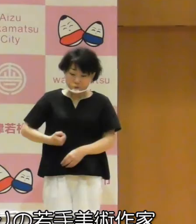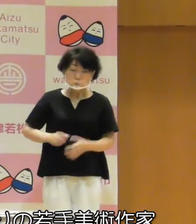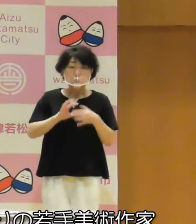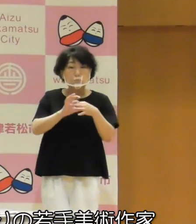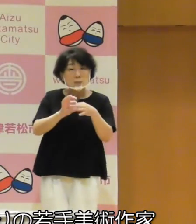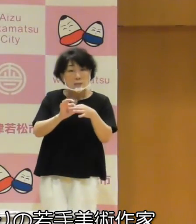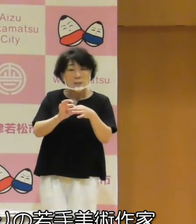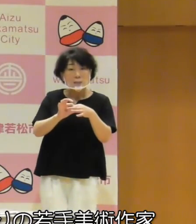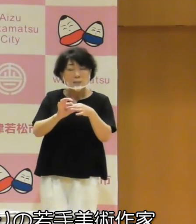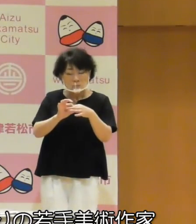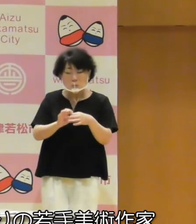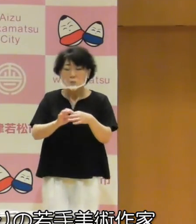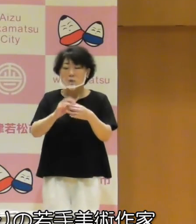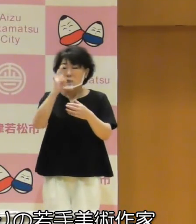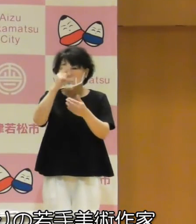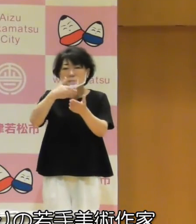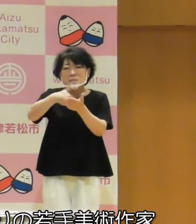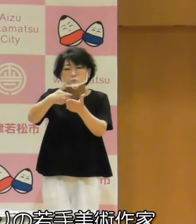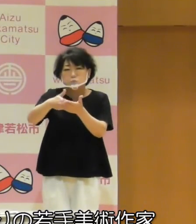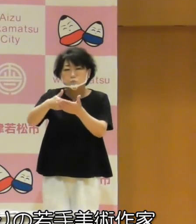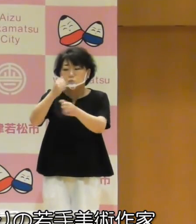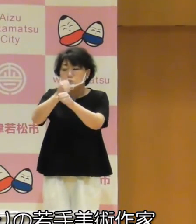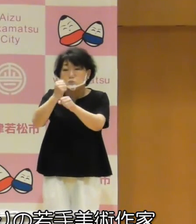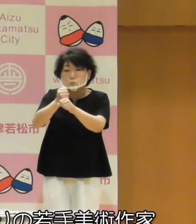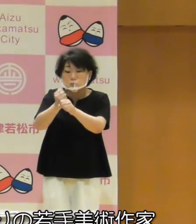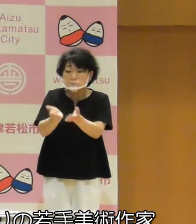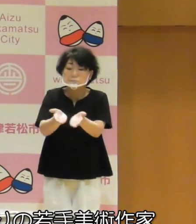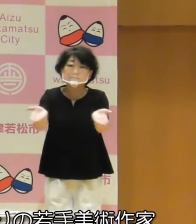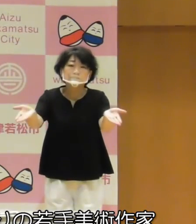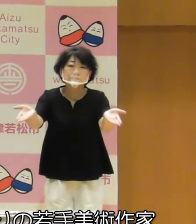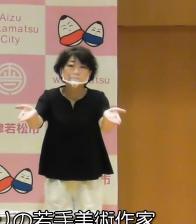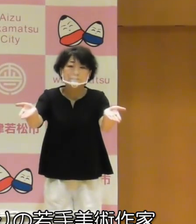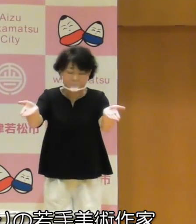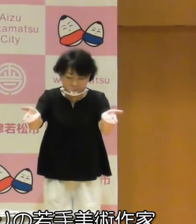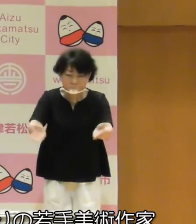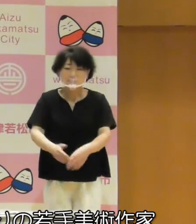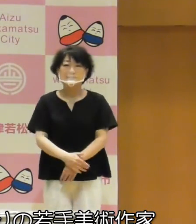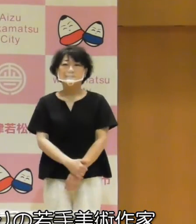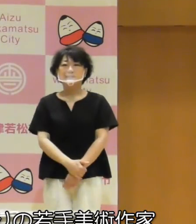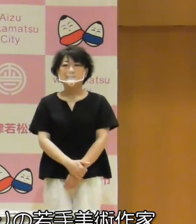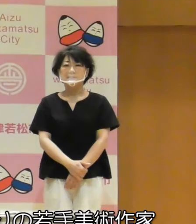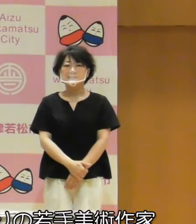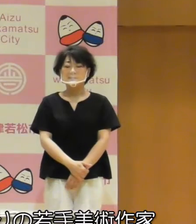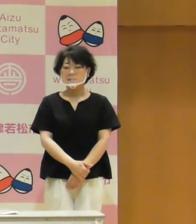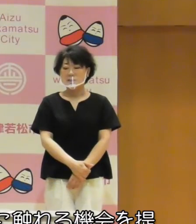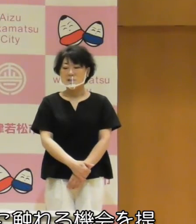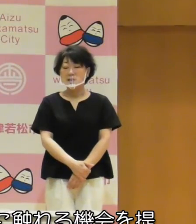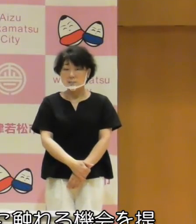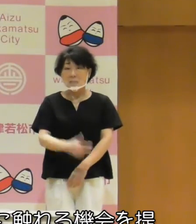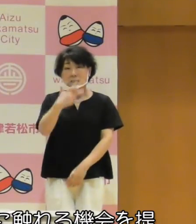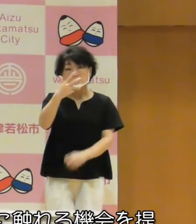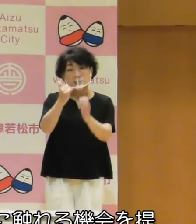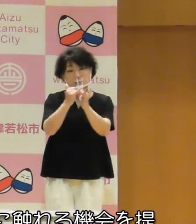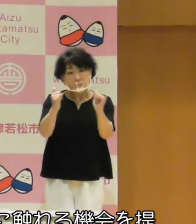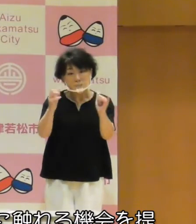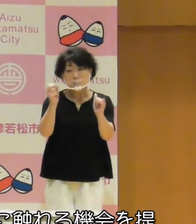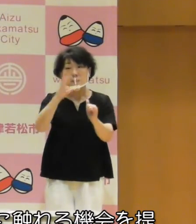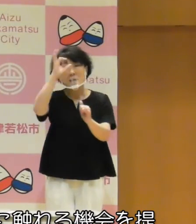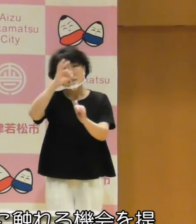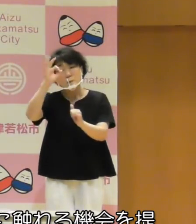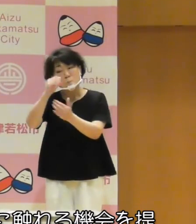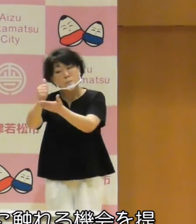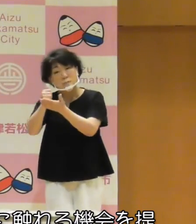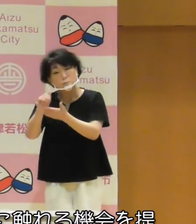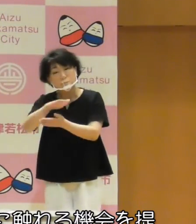りの若手技術作家による作品展示などの芸術作品展を開催し、市民や観光客の方々